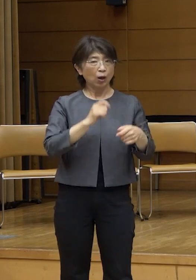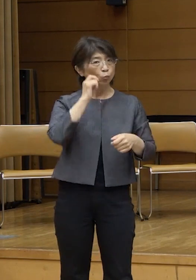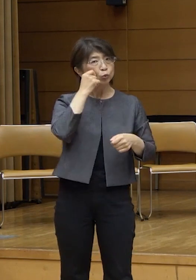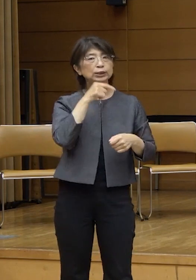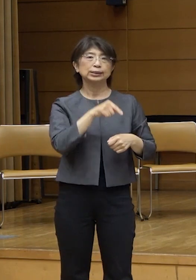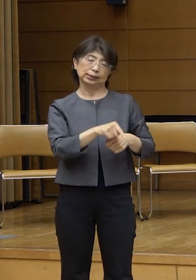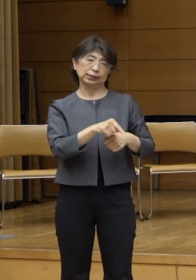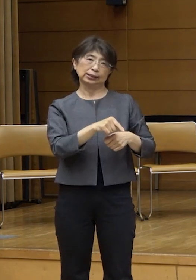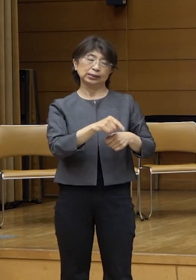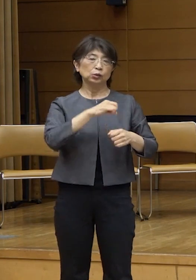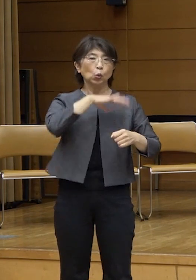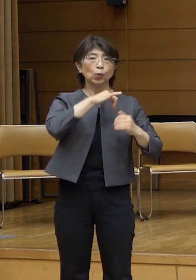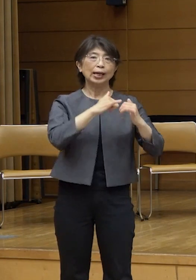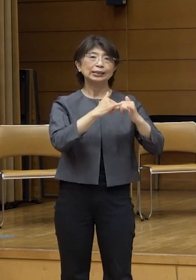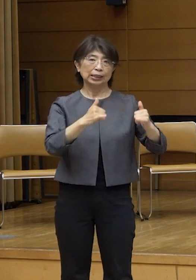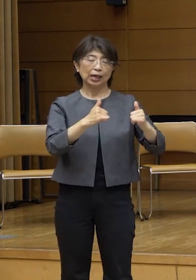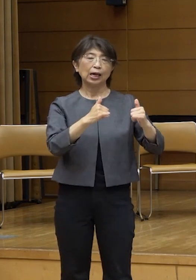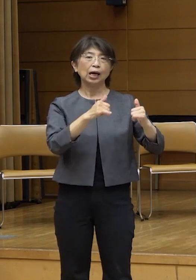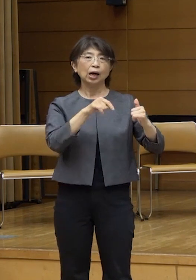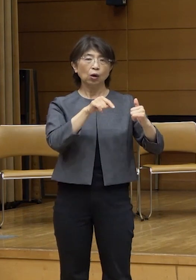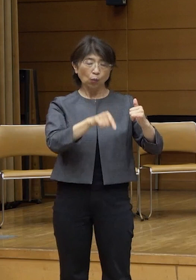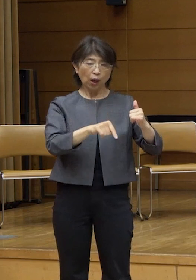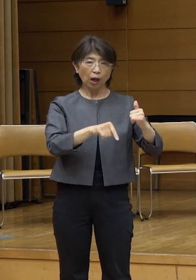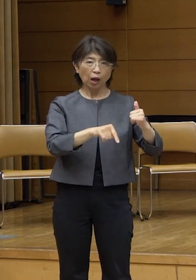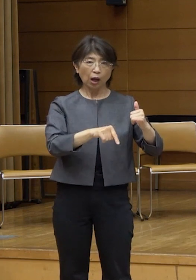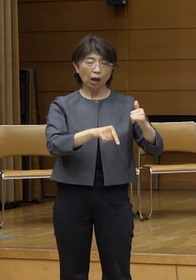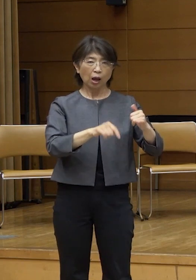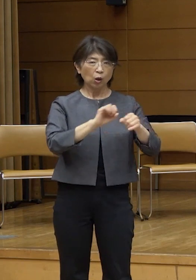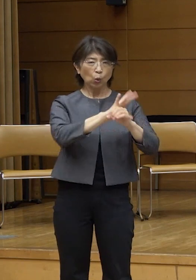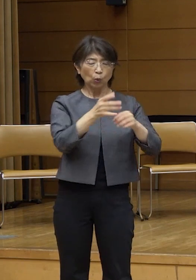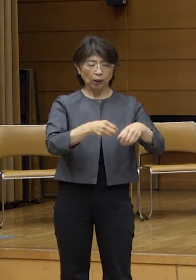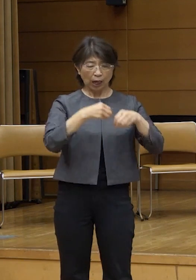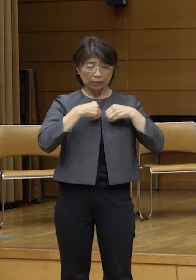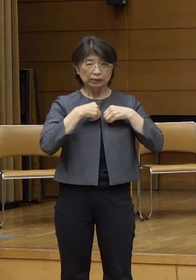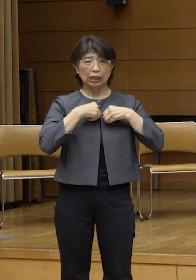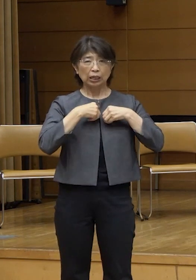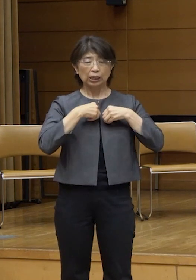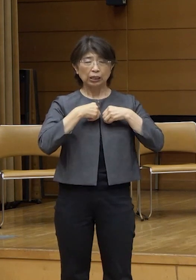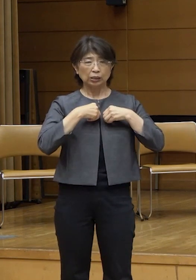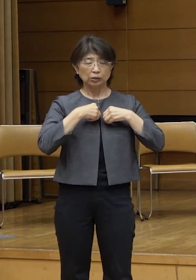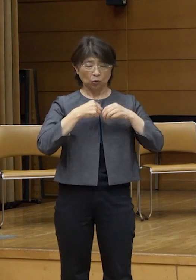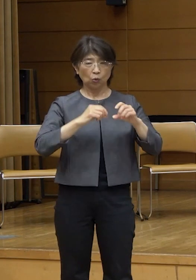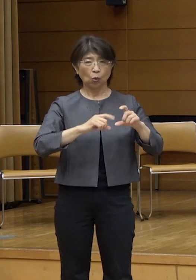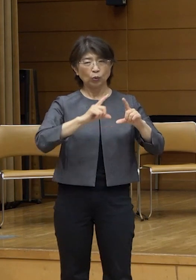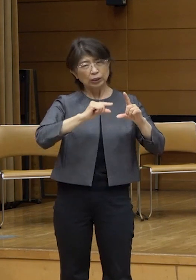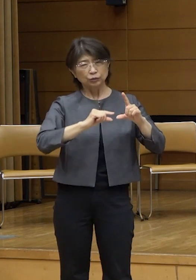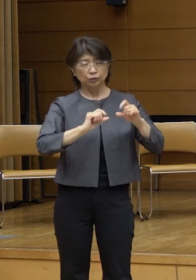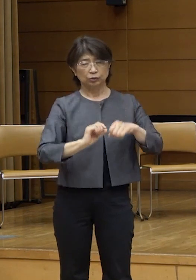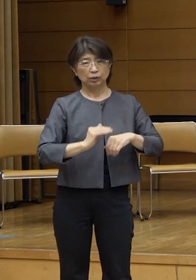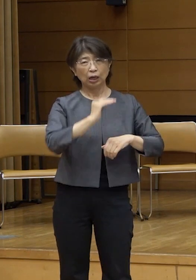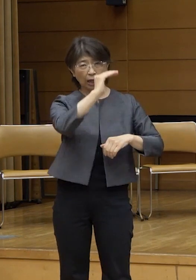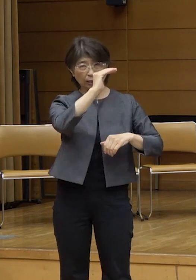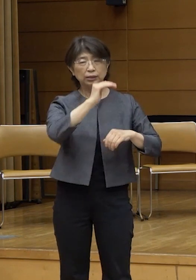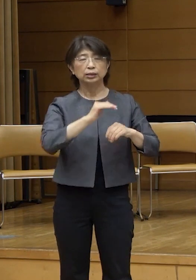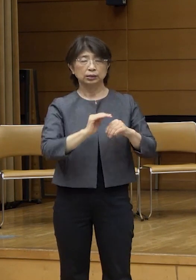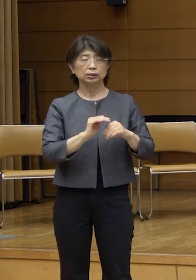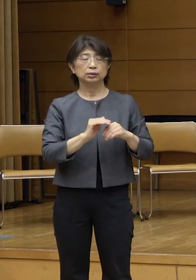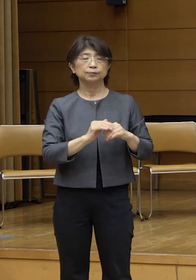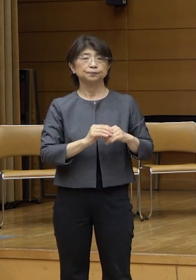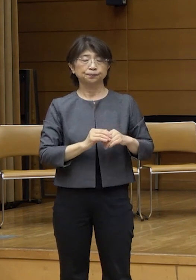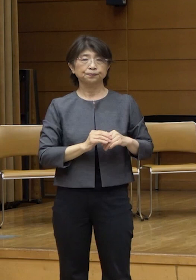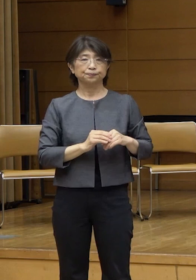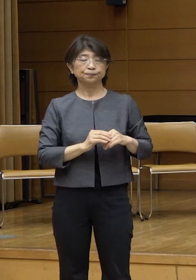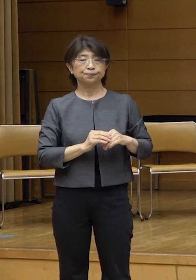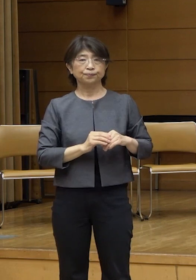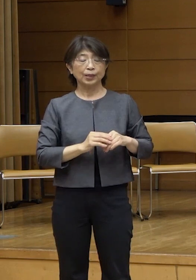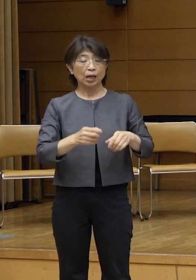ぱり高齢者の方々は非常にこうリスクという意味では高いので、今後もそのコロナに限らずですね、感